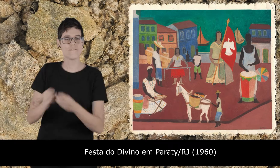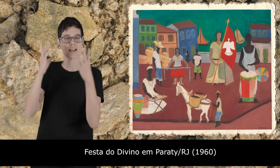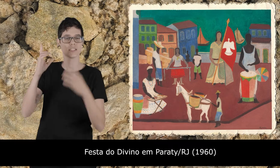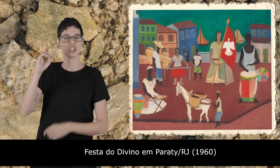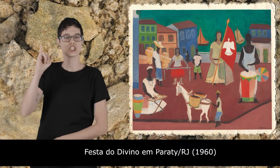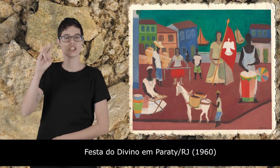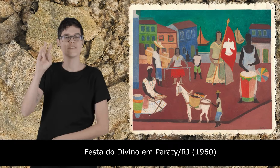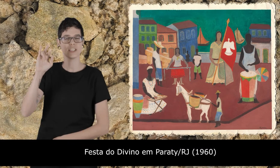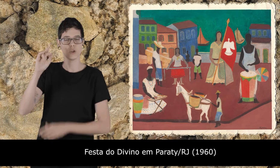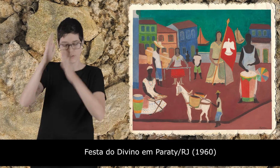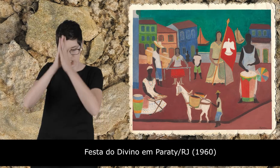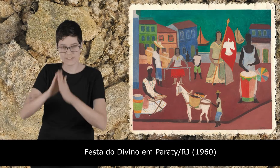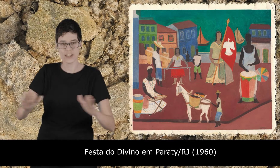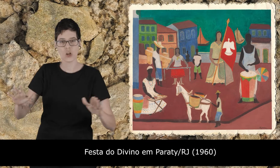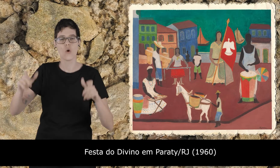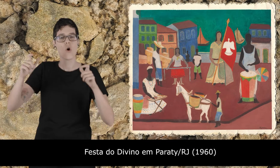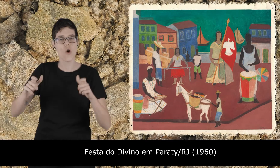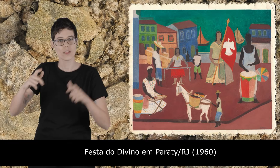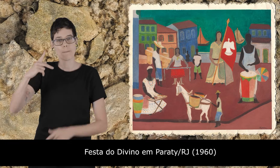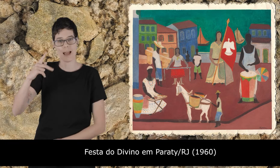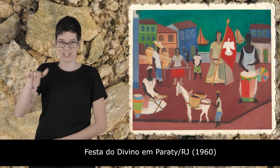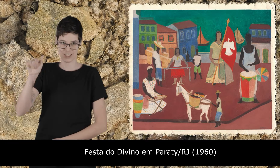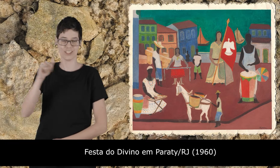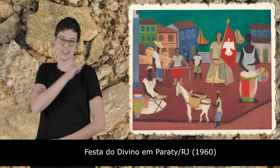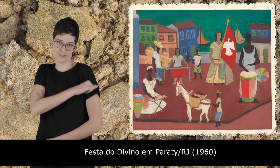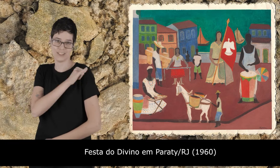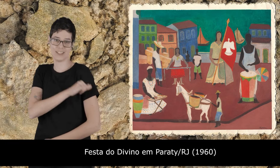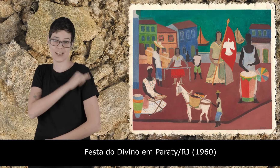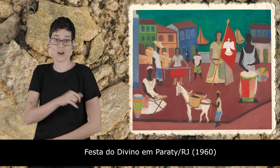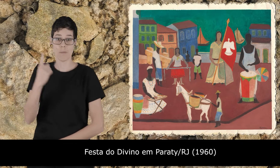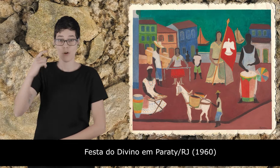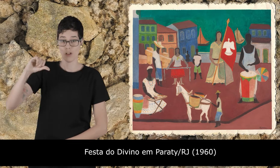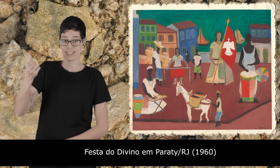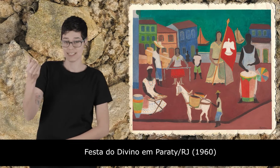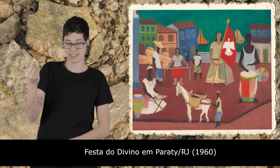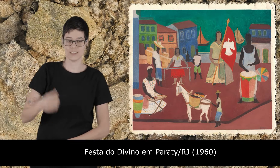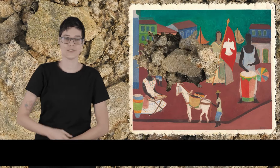Festa do Divino, em Paraty, Rio de Janeiro, 1960.